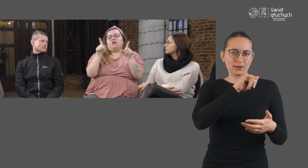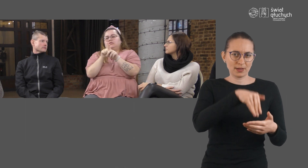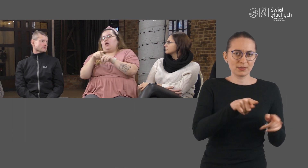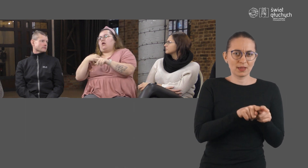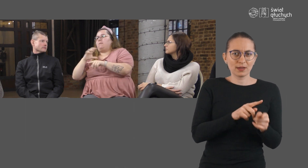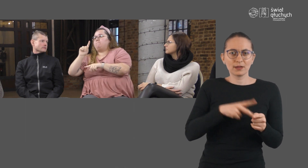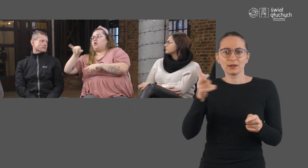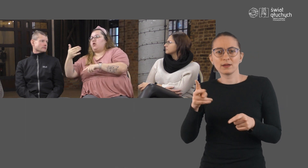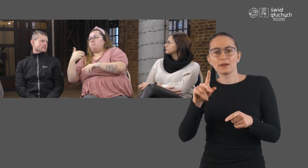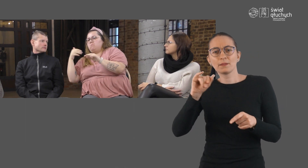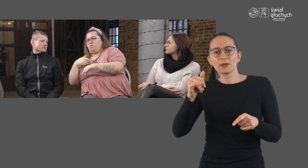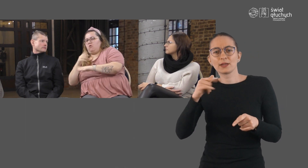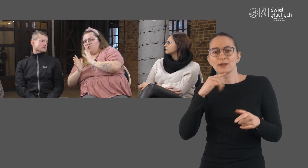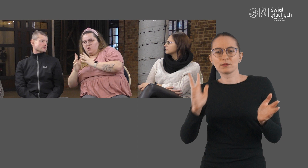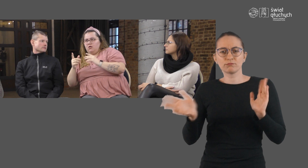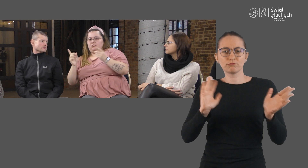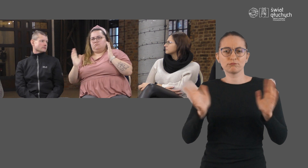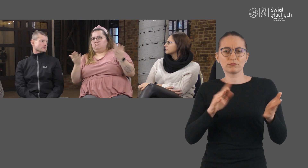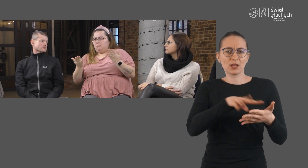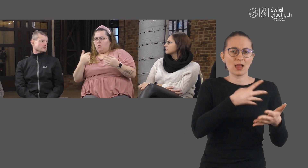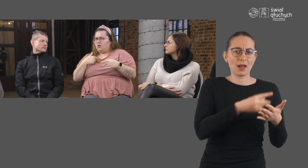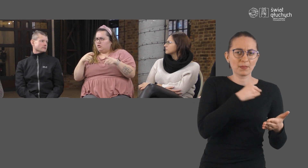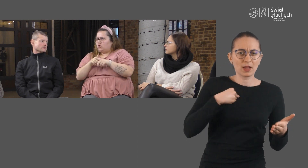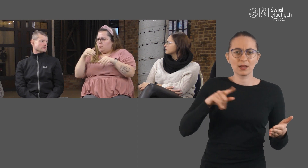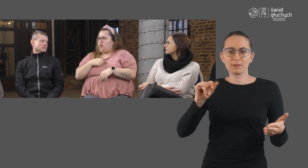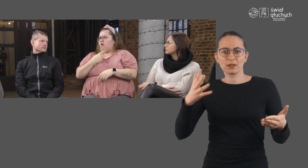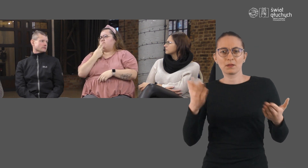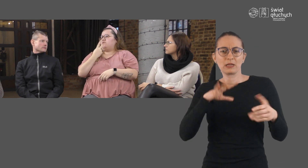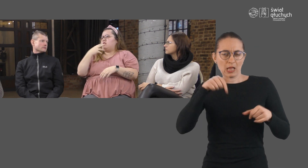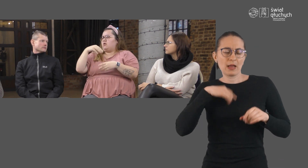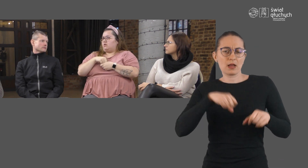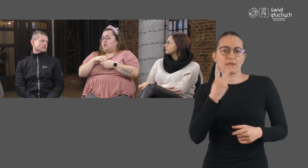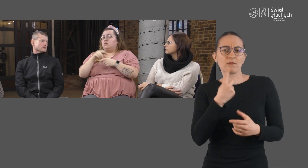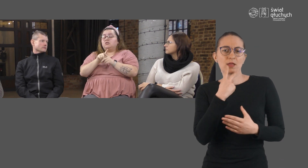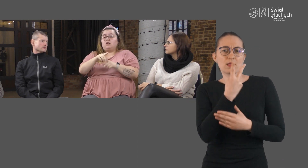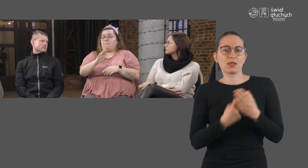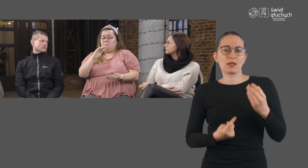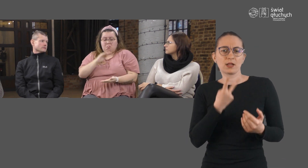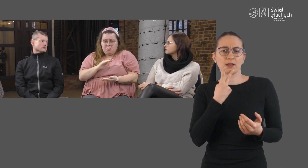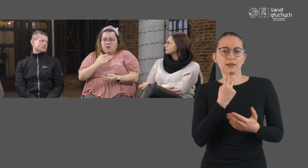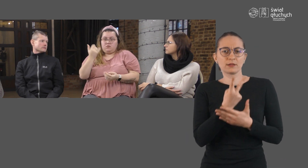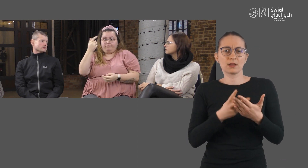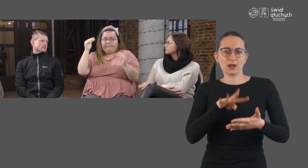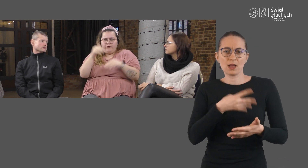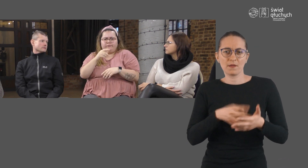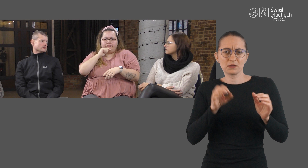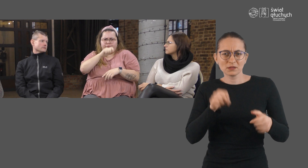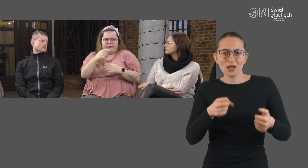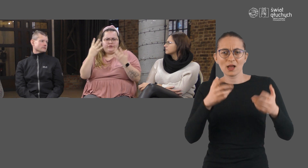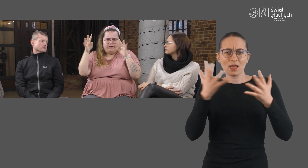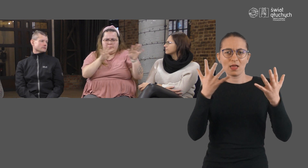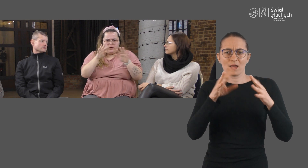Migam w PJM-ie, migam w SJM-ie, czytam. Czyli jakby jestem